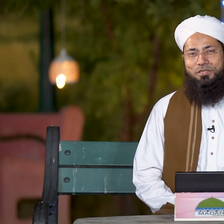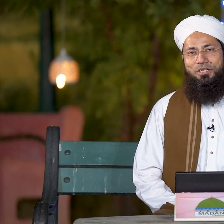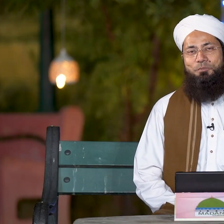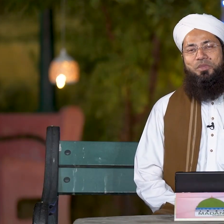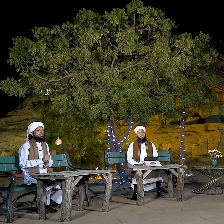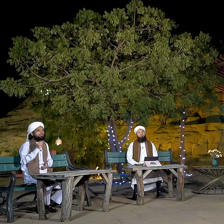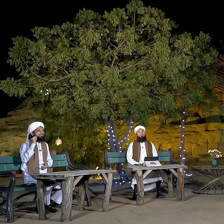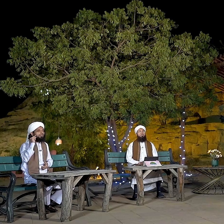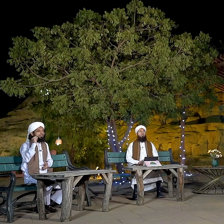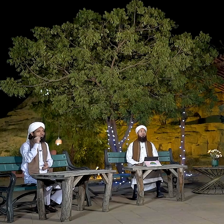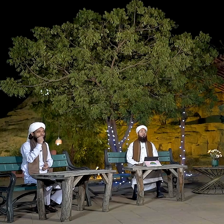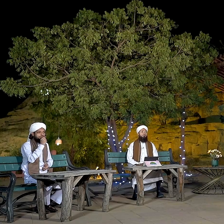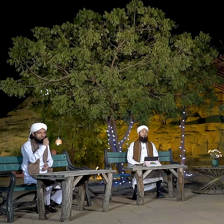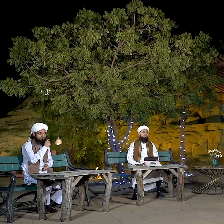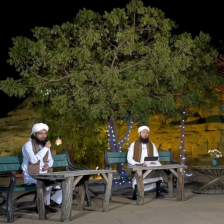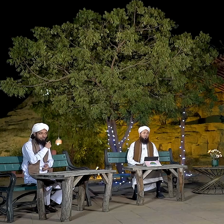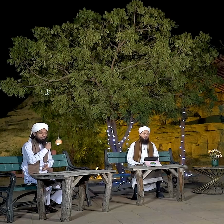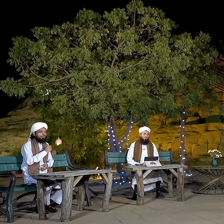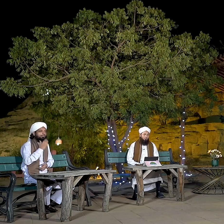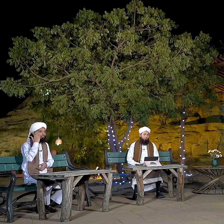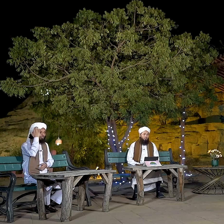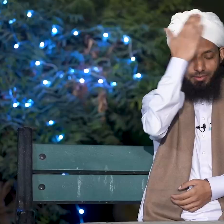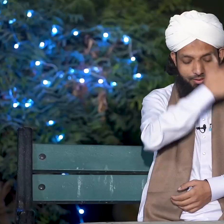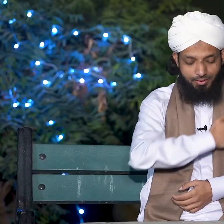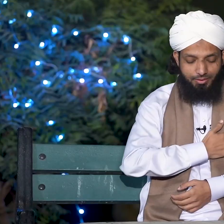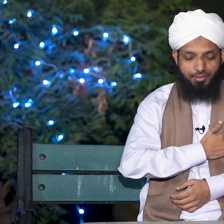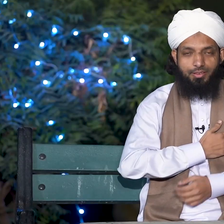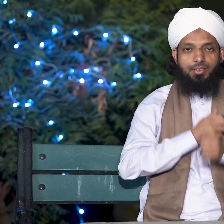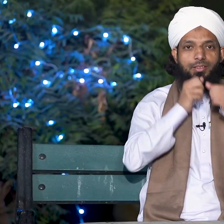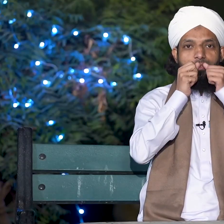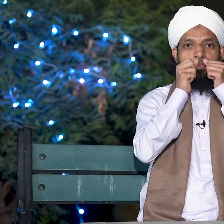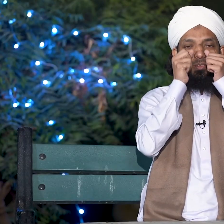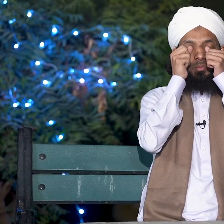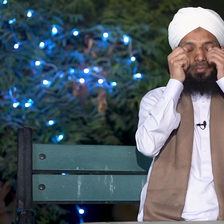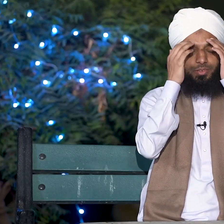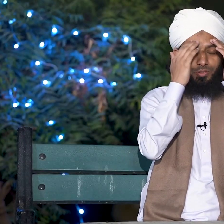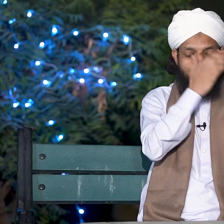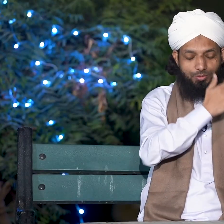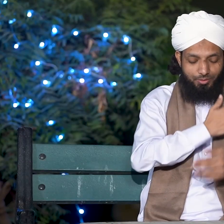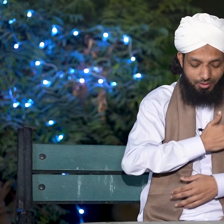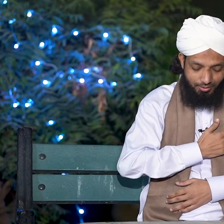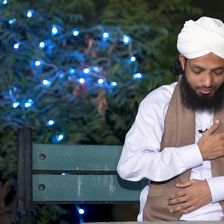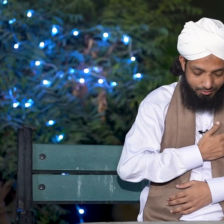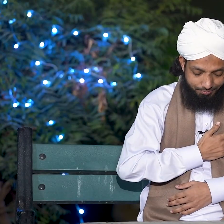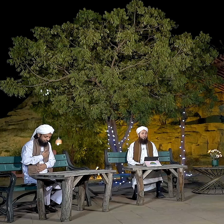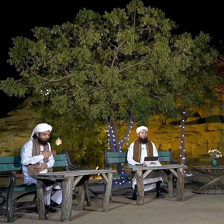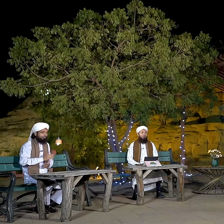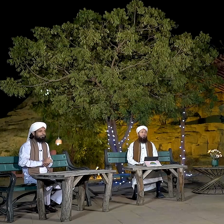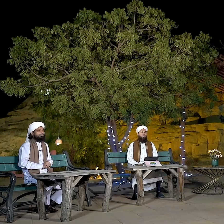الشیطان الرجیم، بسم اللہ الرحمن الرحیم۔ الصلاة والسلام علیک یا رسول